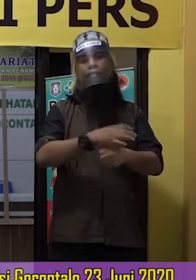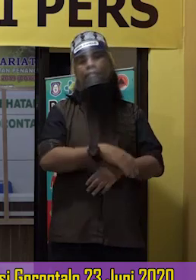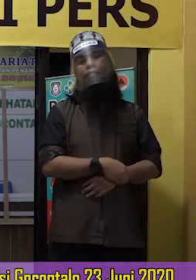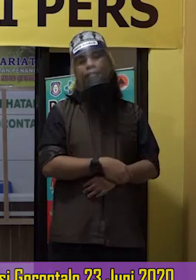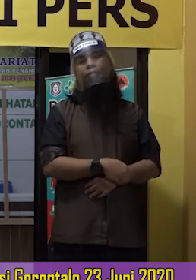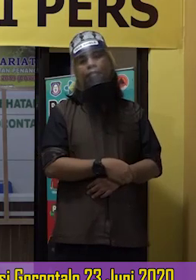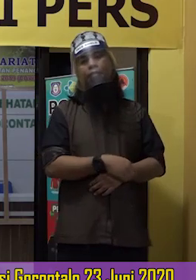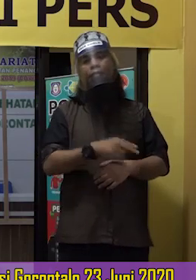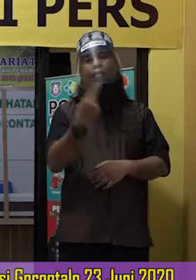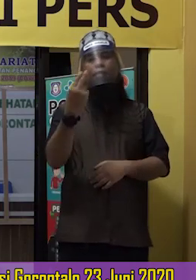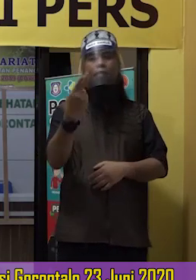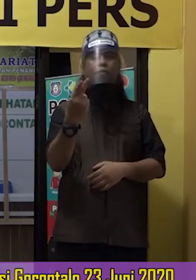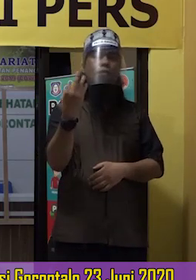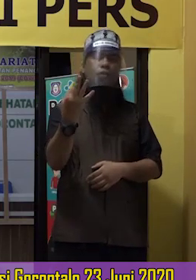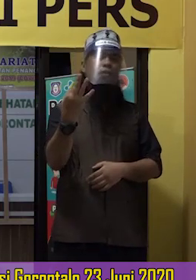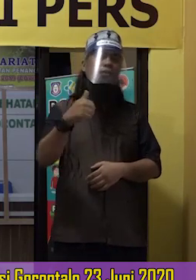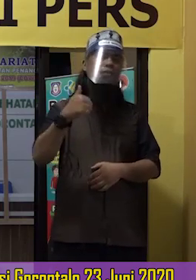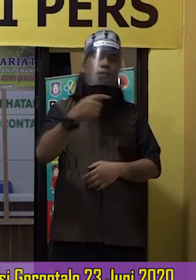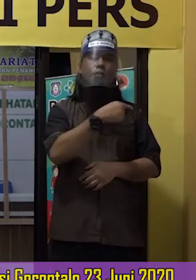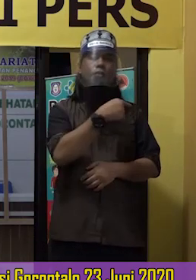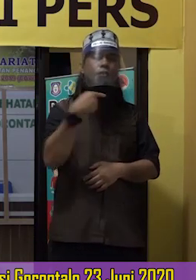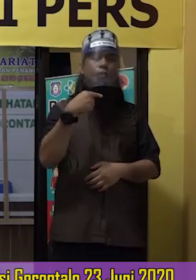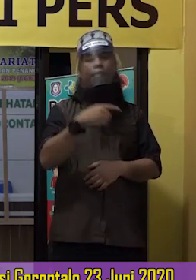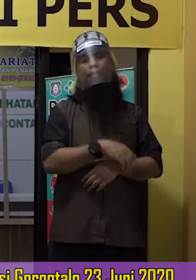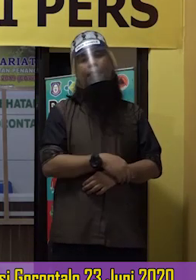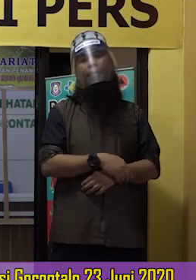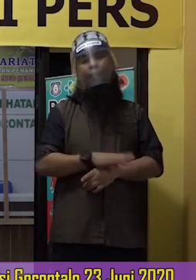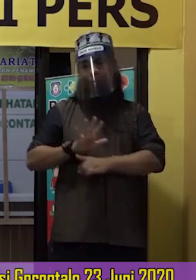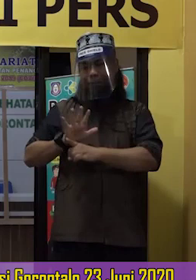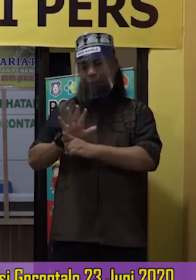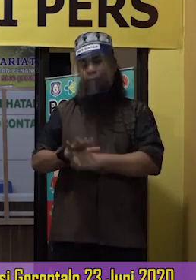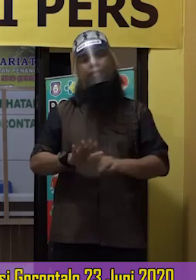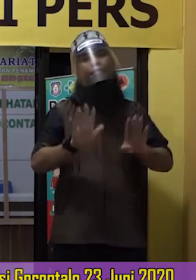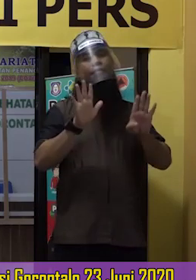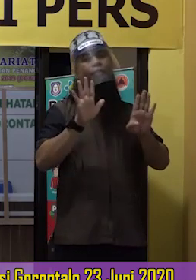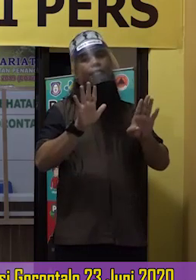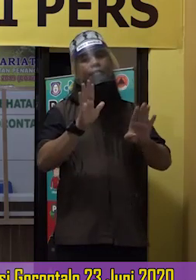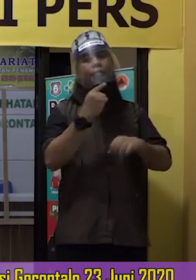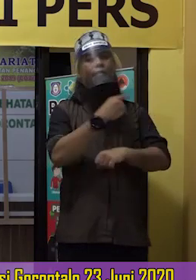hasil swab kedua dan ketiga PCR-nya negatif, dirawat selama 9 hari.